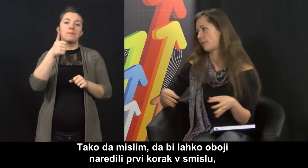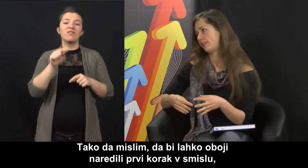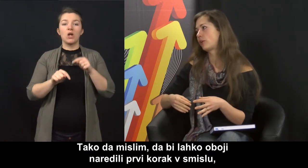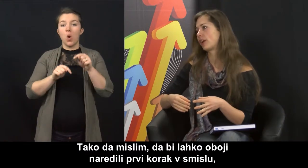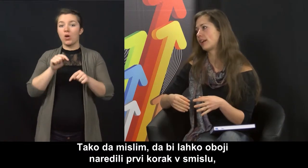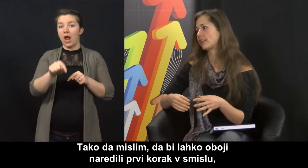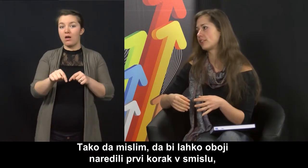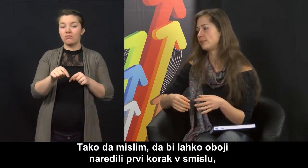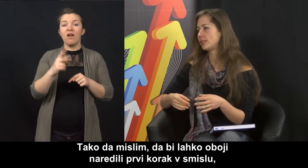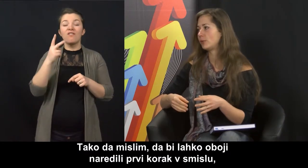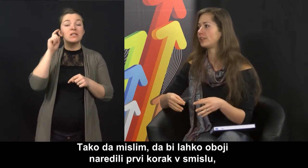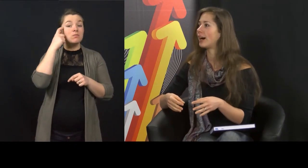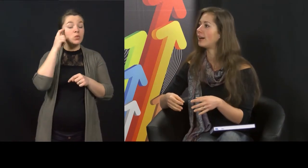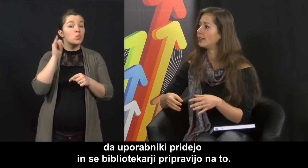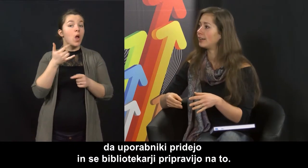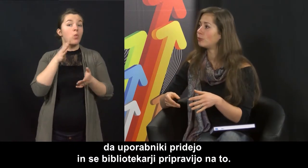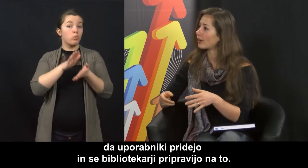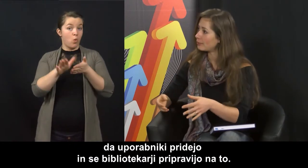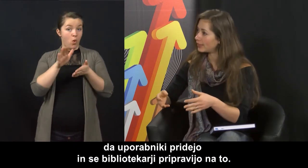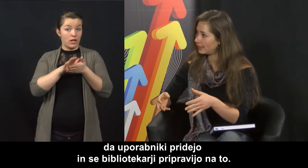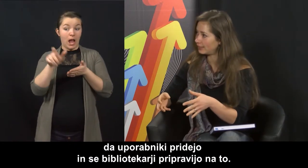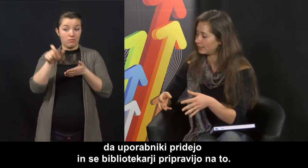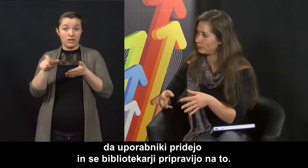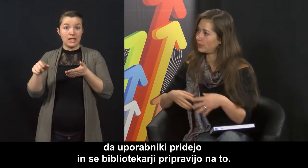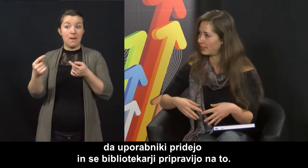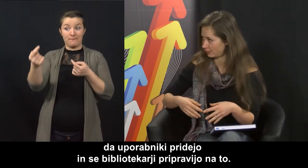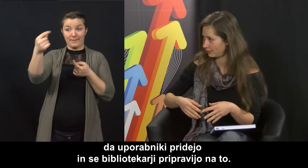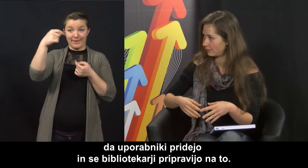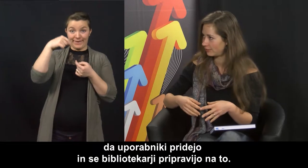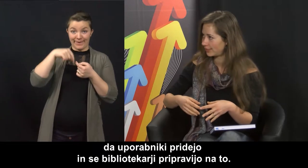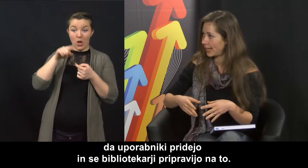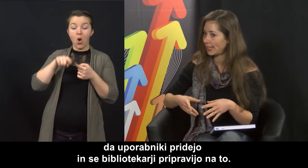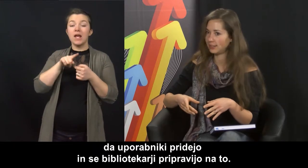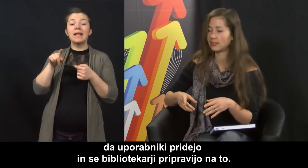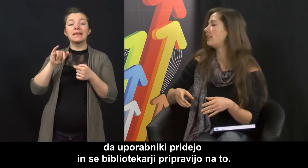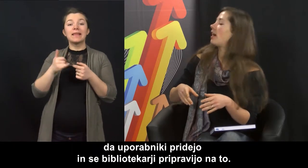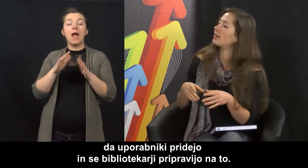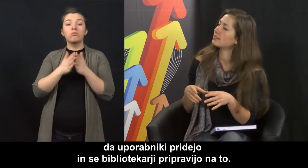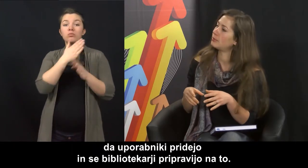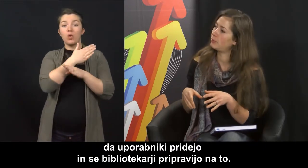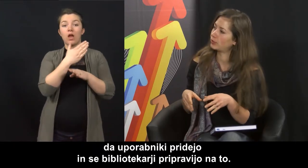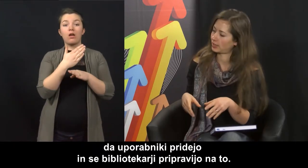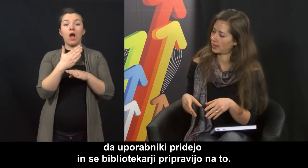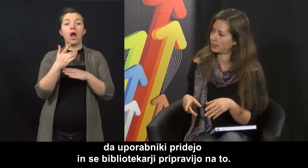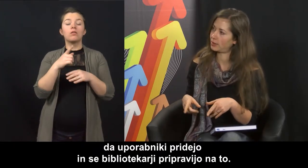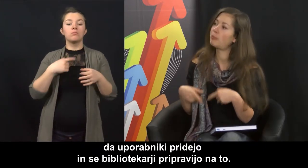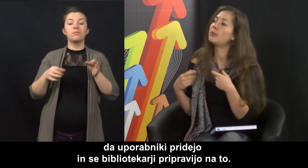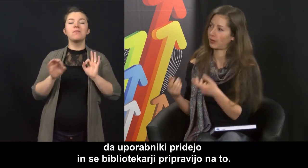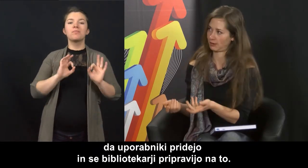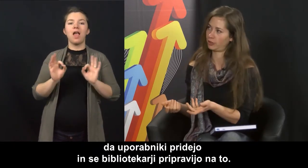naredili prvi korak v smislu, da uporabniki pridejo in da se